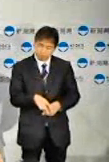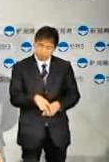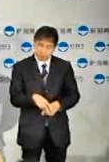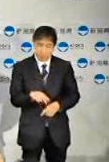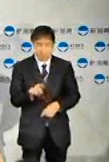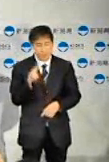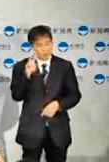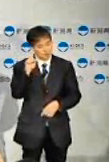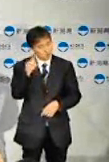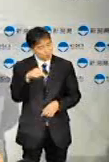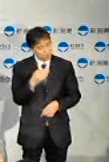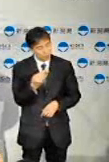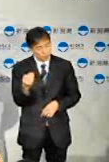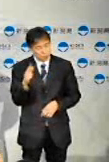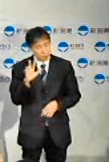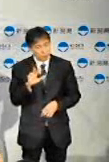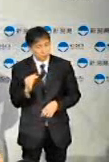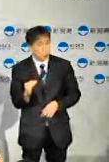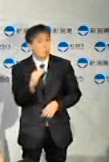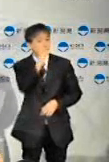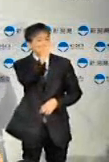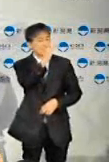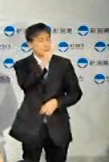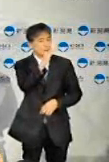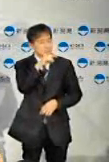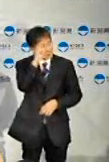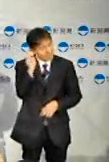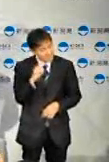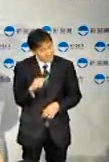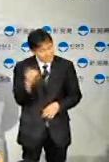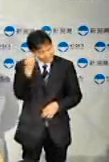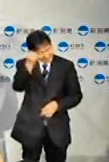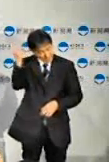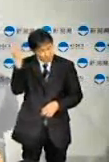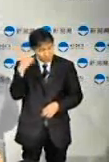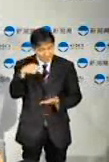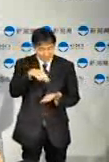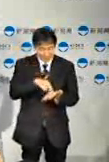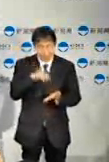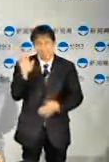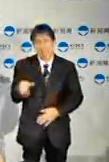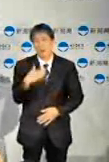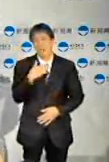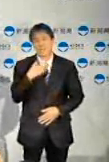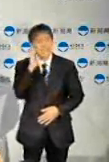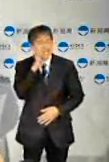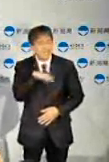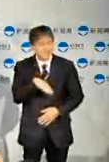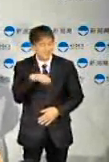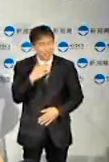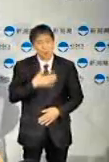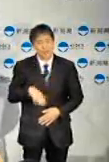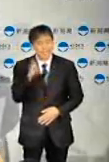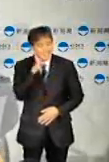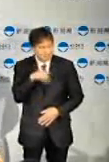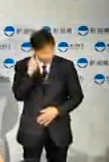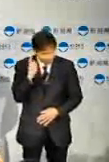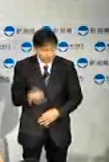昇るですかね、がイメージ的には分かりやすいんじゃないでしょうかね。 は